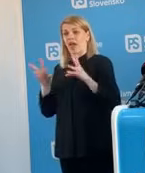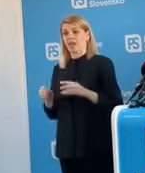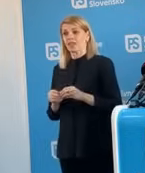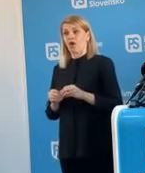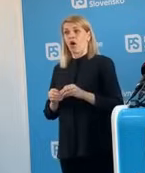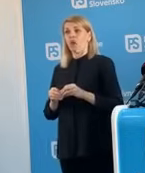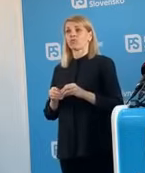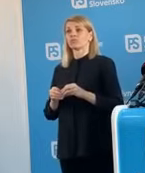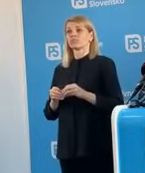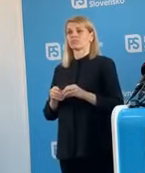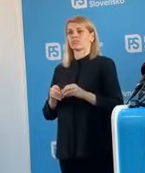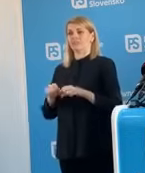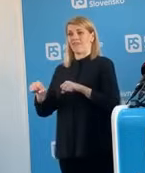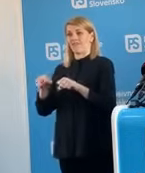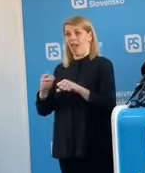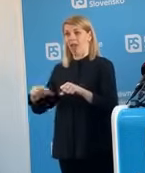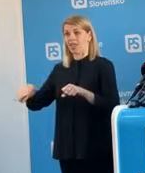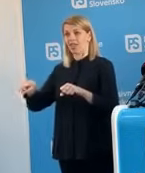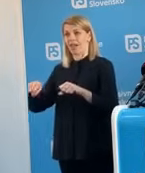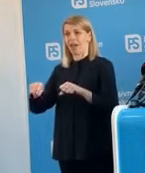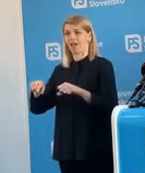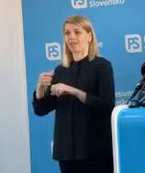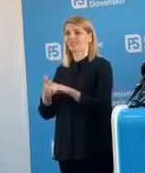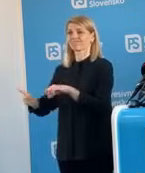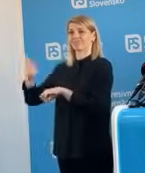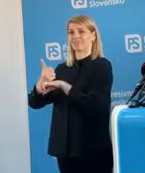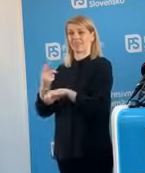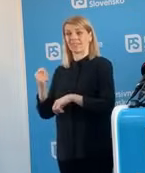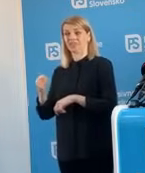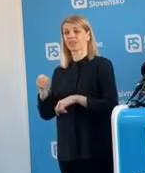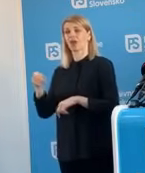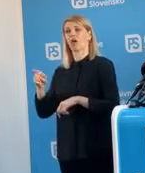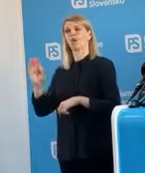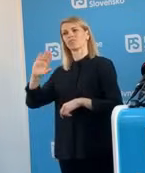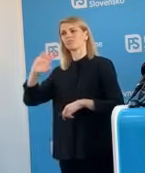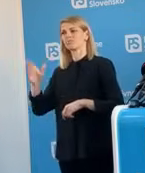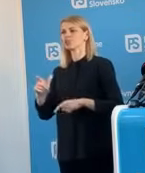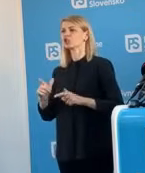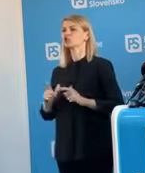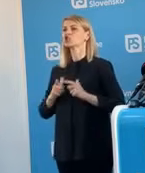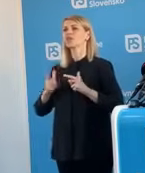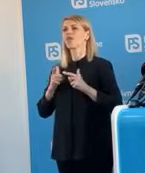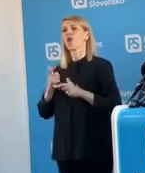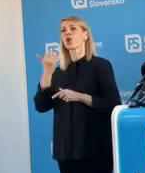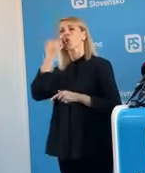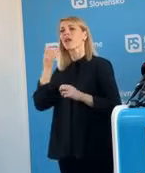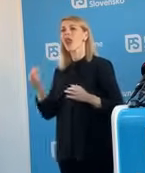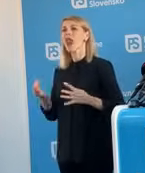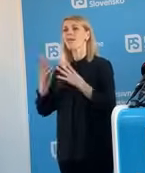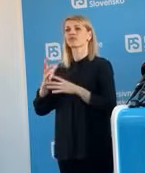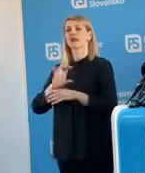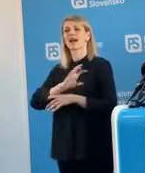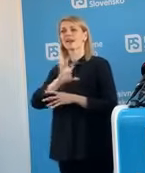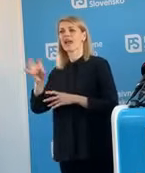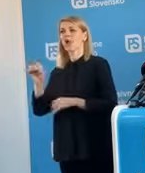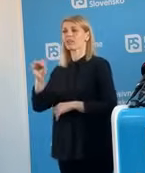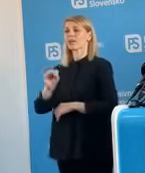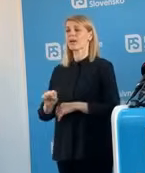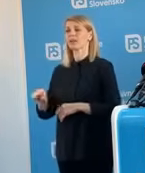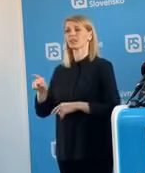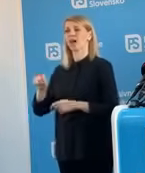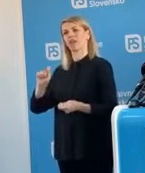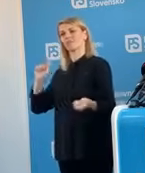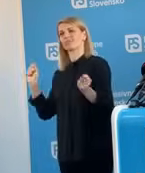na čele s Robertom Ficom rozhodla vymeniť život ľudí a lepší život ľudí v regiónoch a v